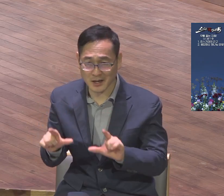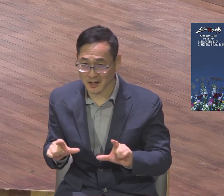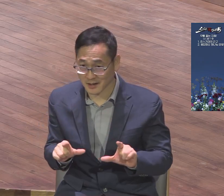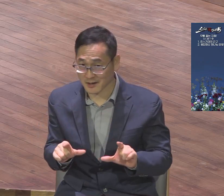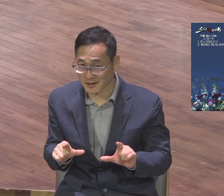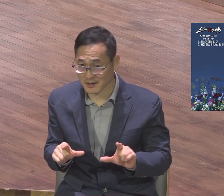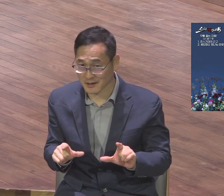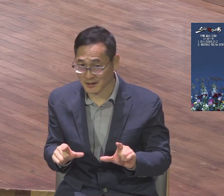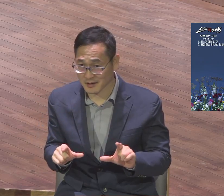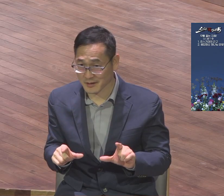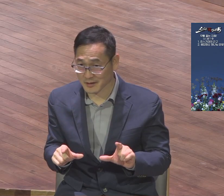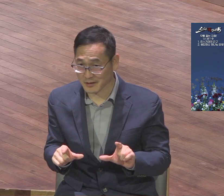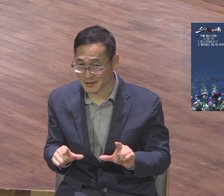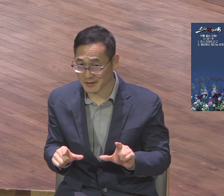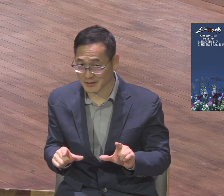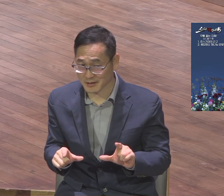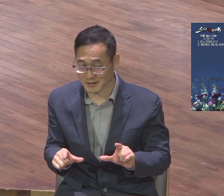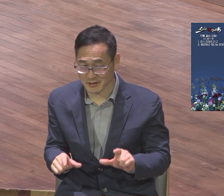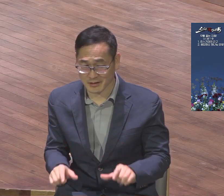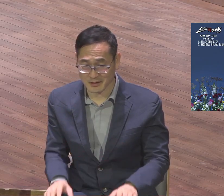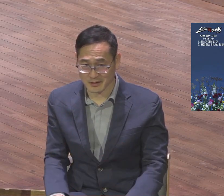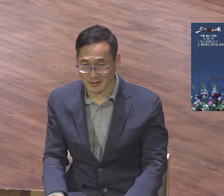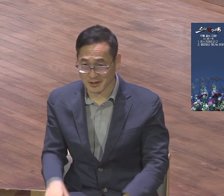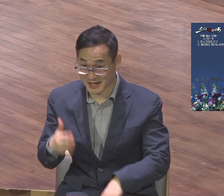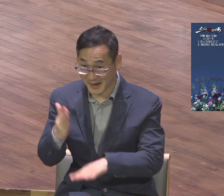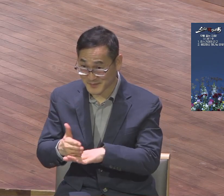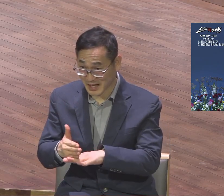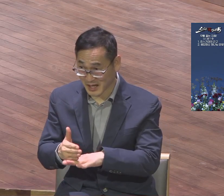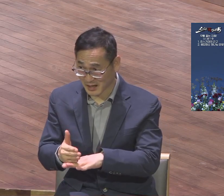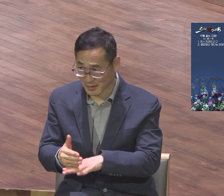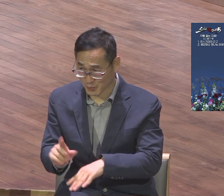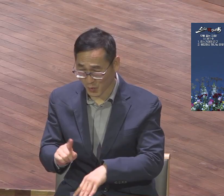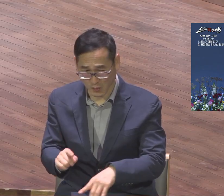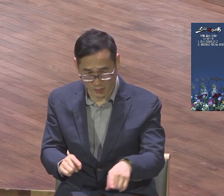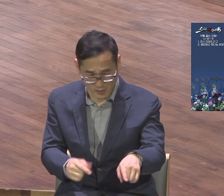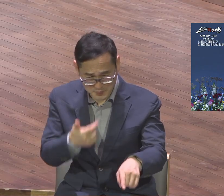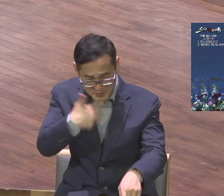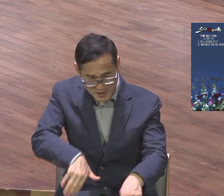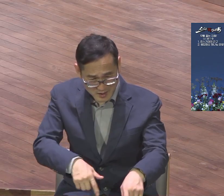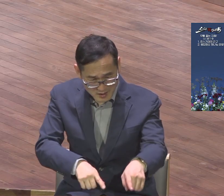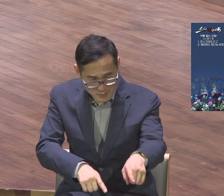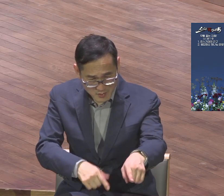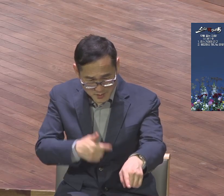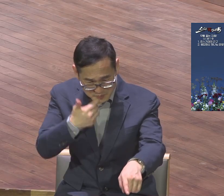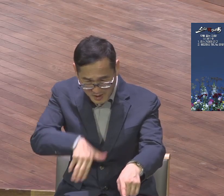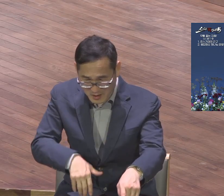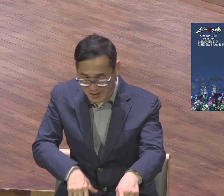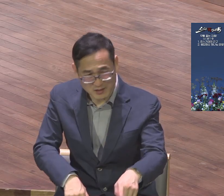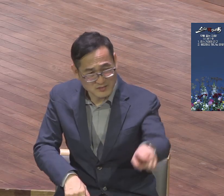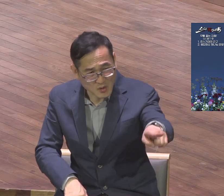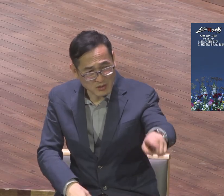감사는커녕 왜 더 안 주냐? 전에보다 더 잘 살면서도 왜